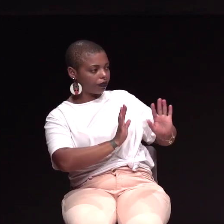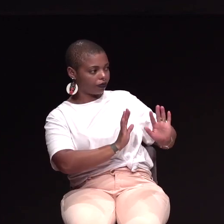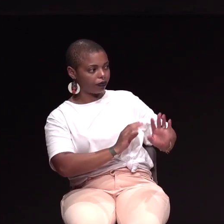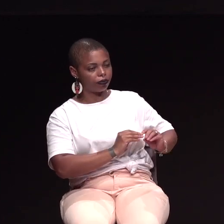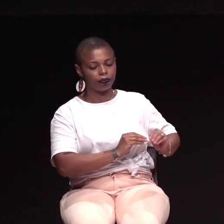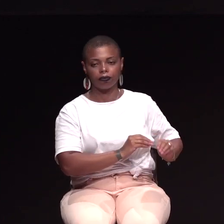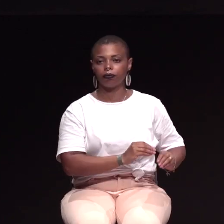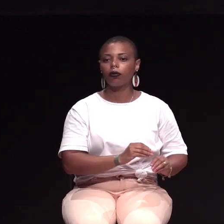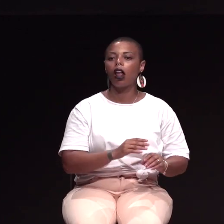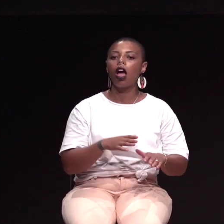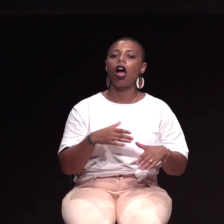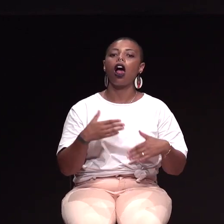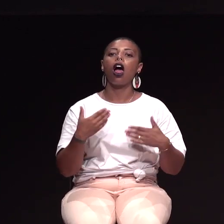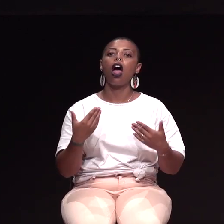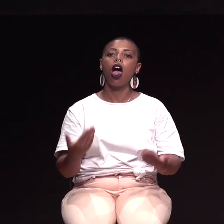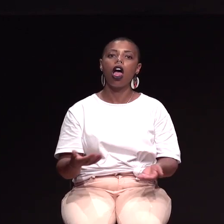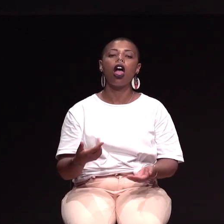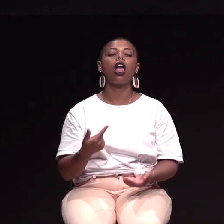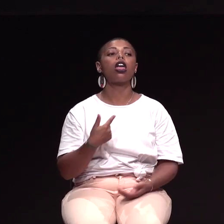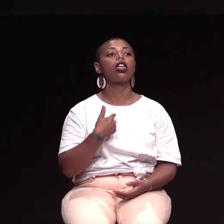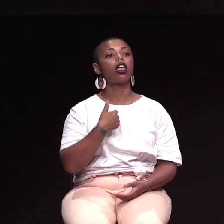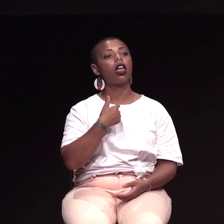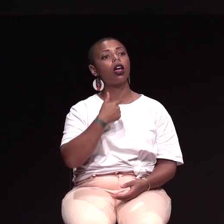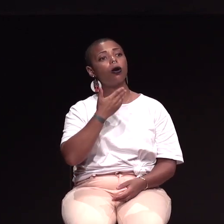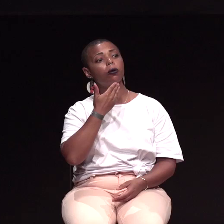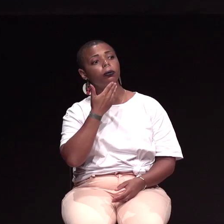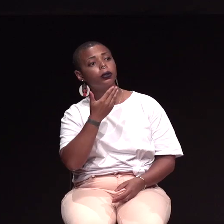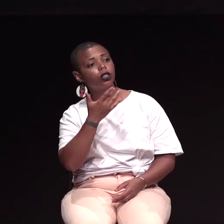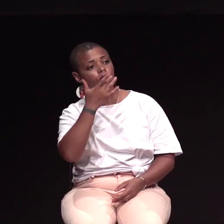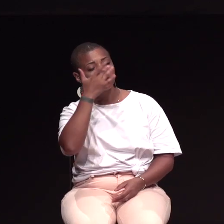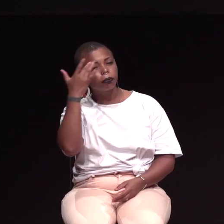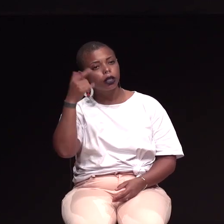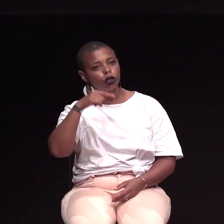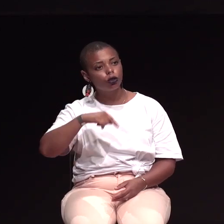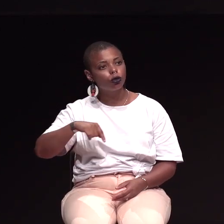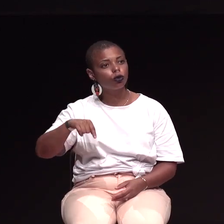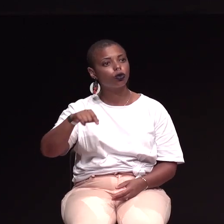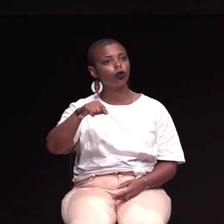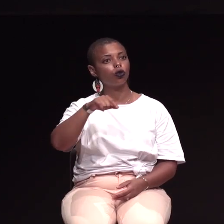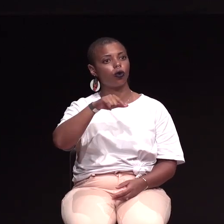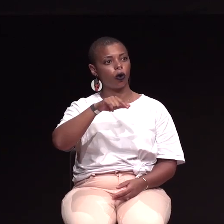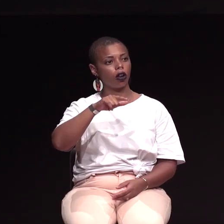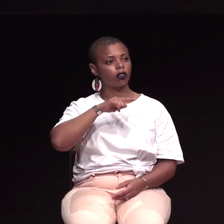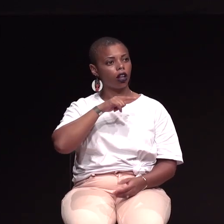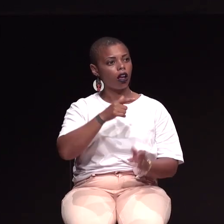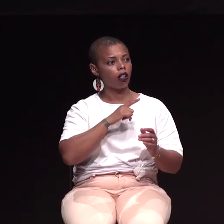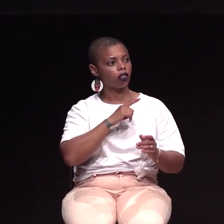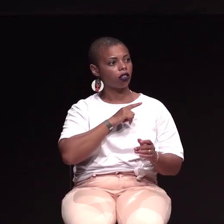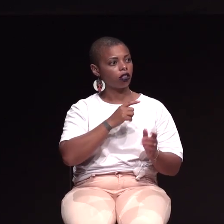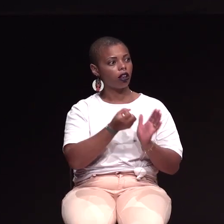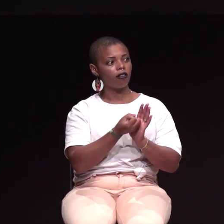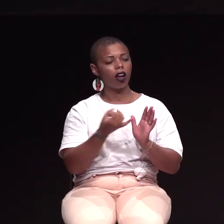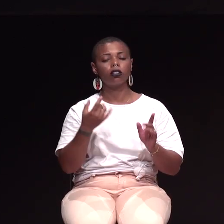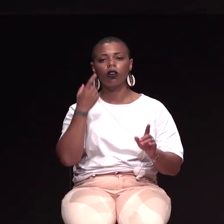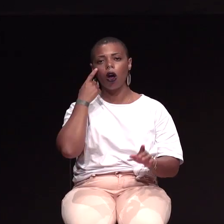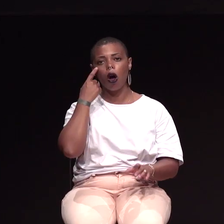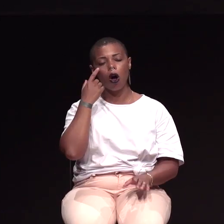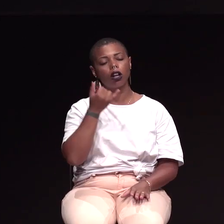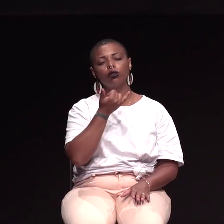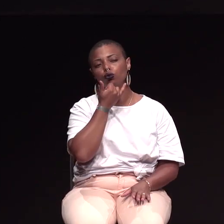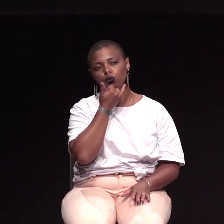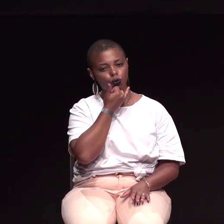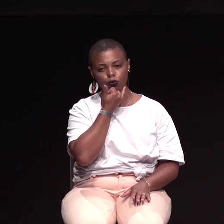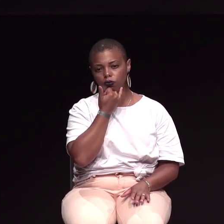crachá. Eu pedi para as pessoas que iam fazer, tinha mais gente comigo, eu disse, olha, eu não tenho condição de